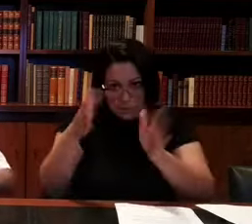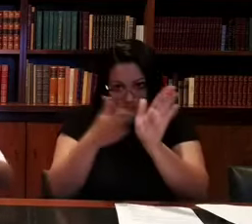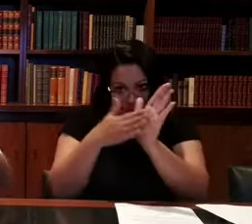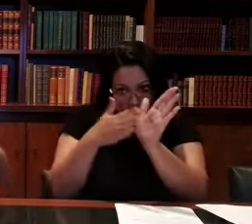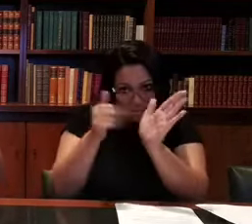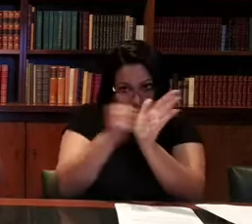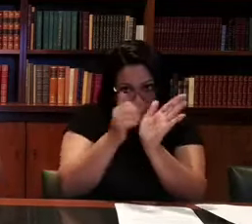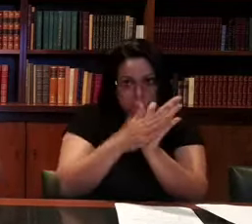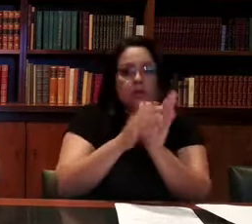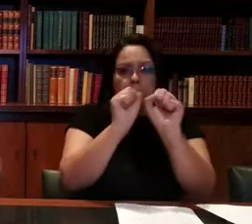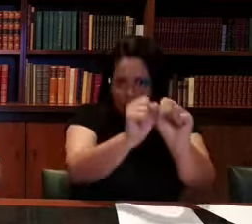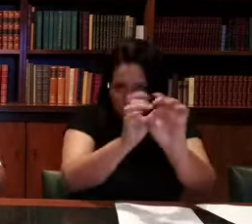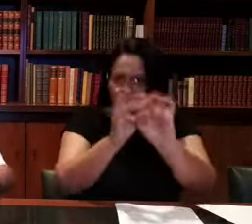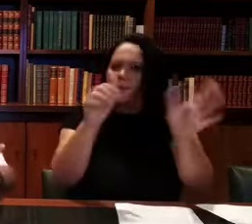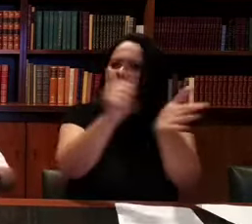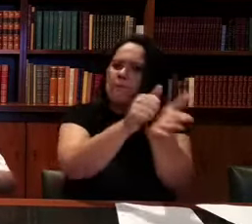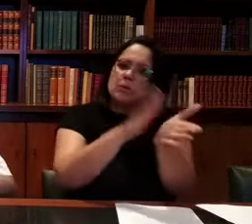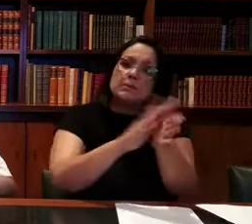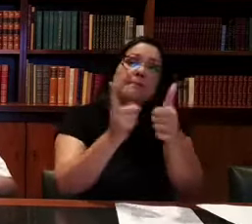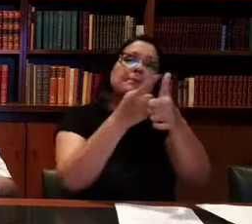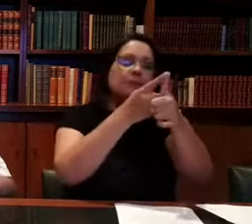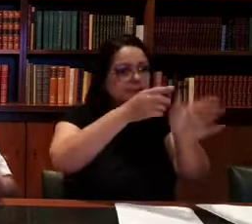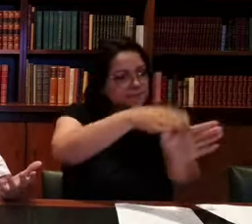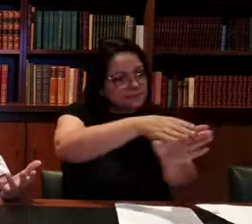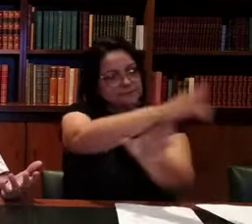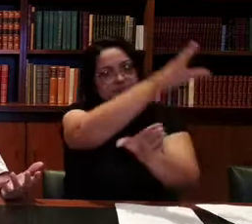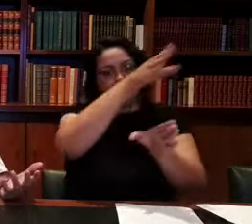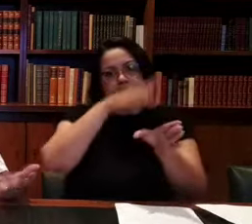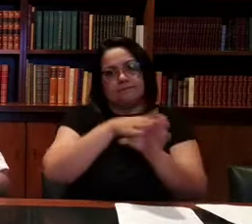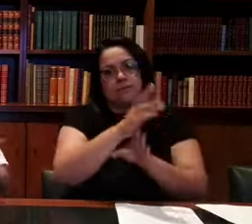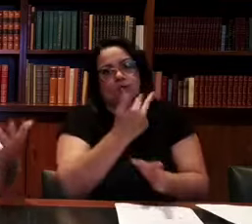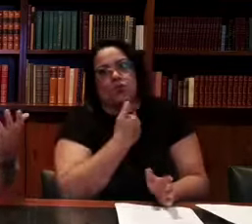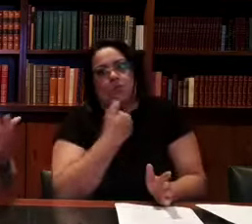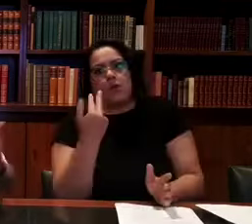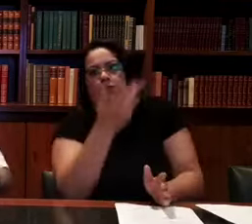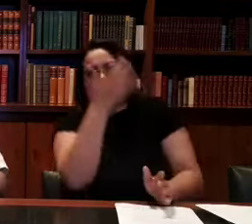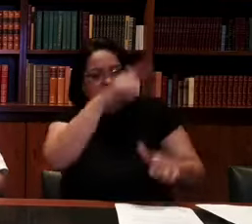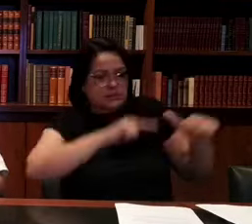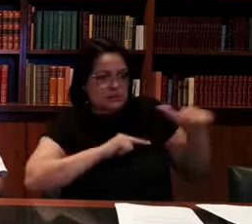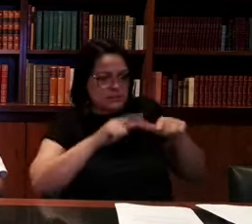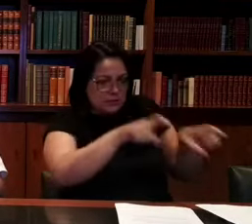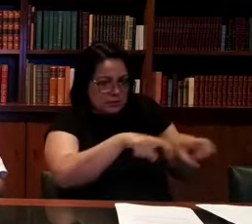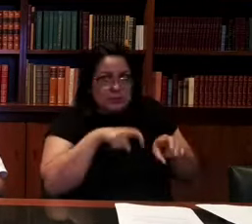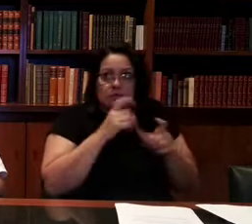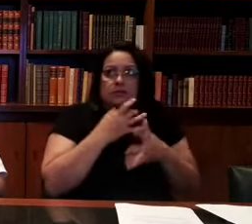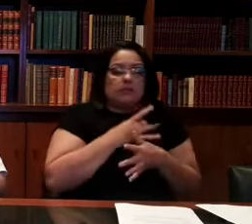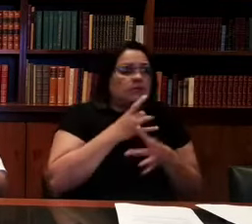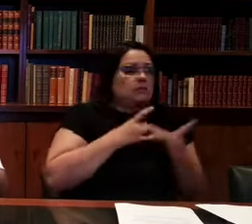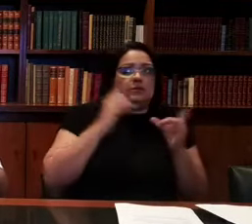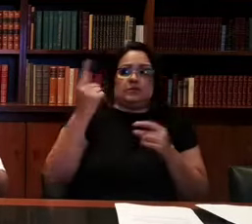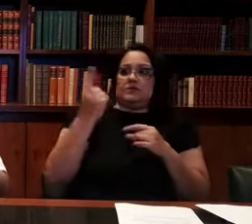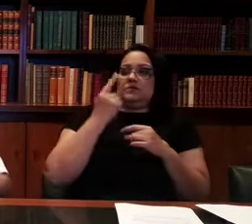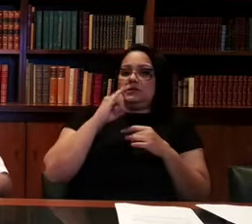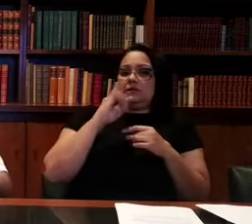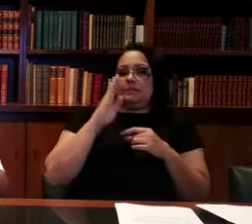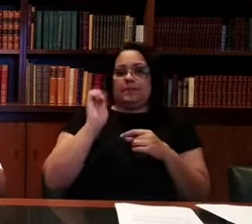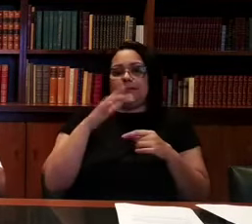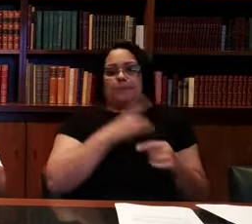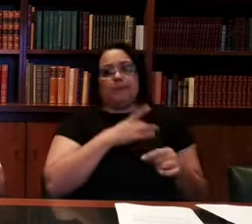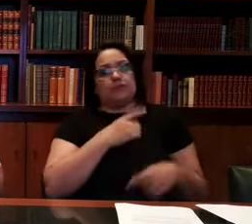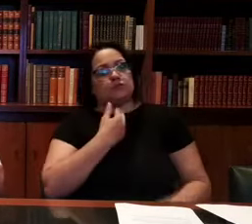mas o primeiro contato é divertir Poxa não pode uma no campo fica com medo do pessoal do Ibama aceitou essa